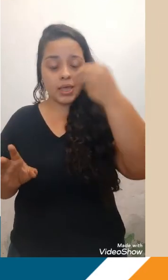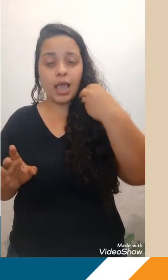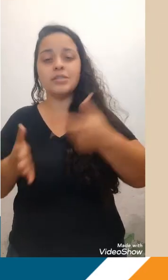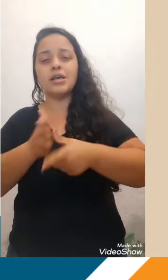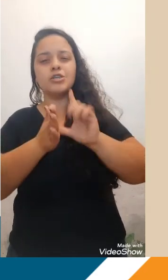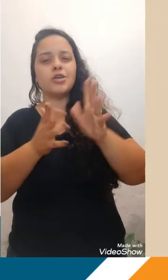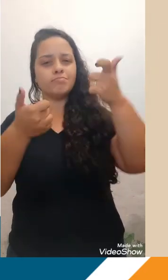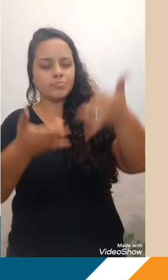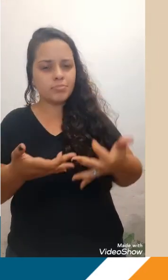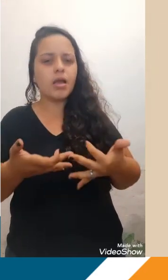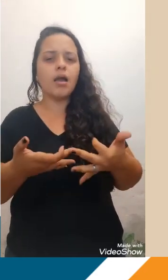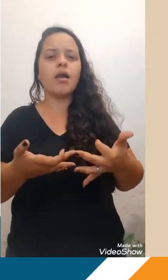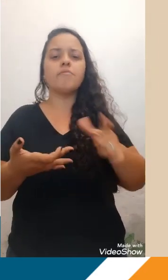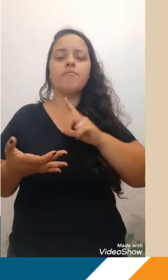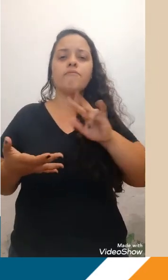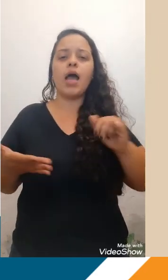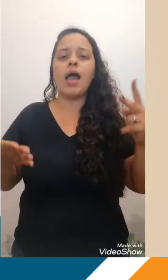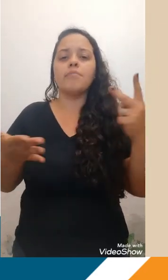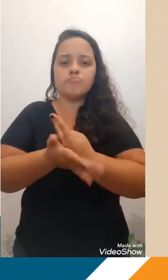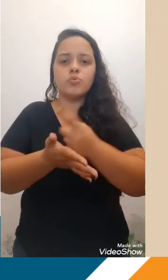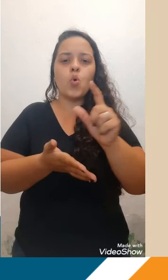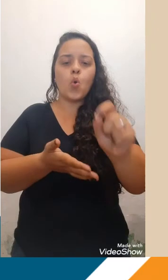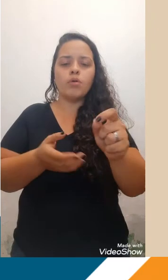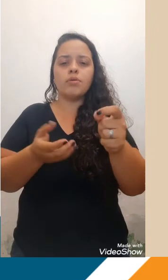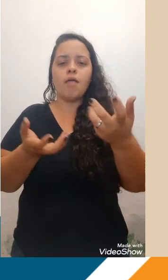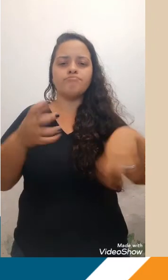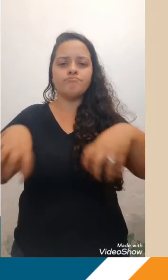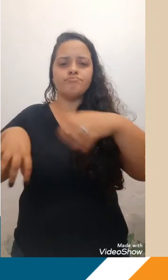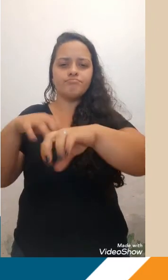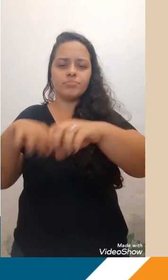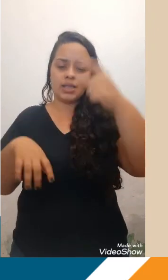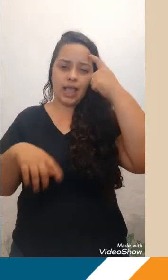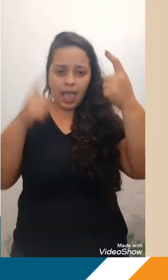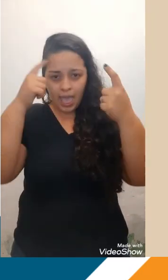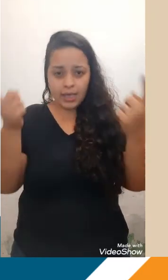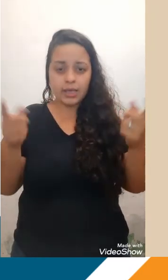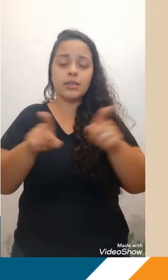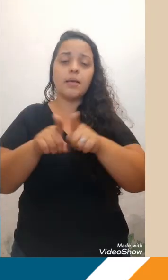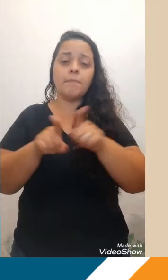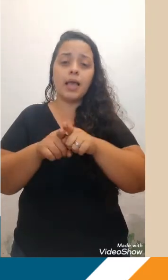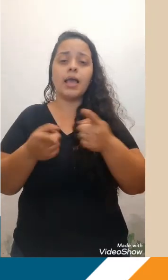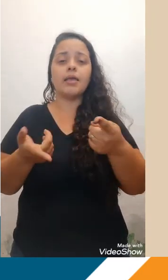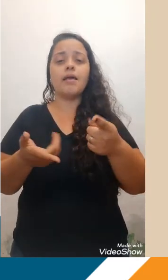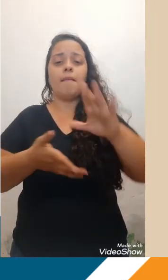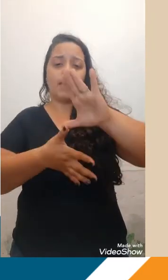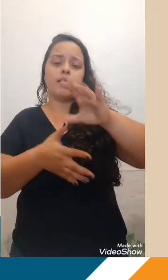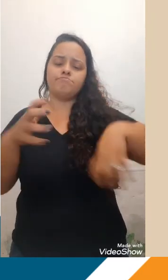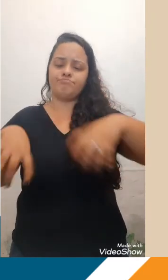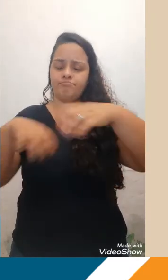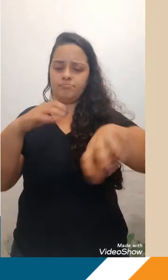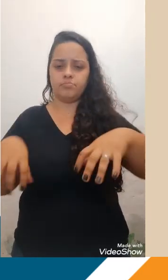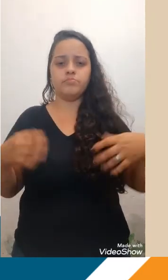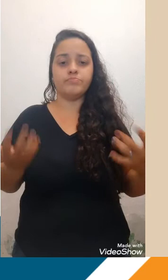que falamos anteriormente, vai acabar levando à fragmentação dessa ideia e também à fragmentação da América